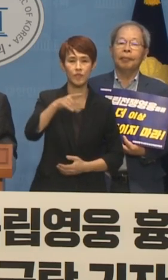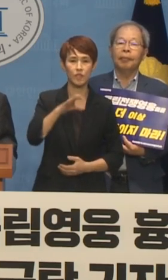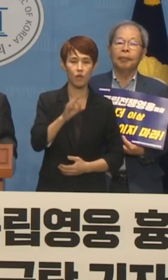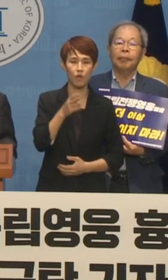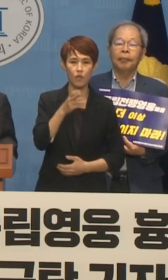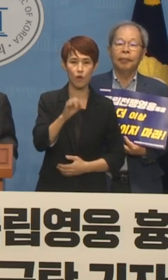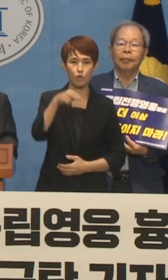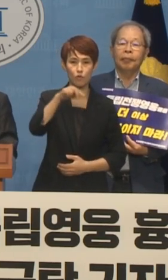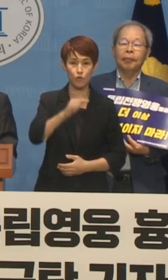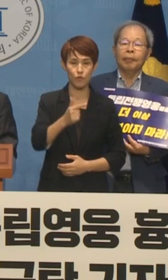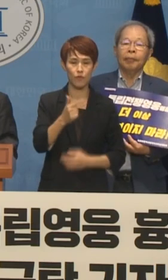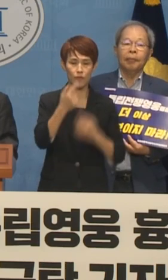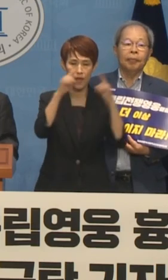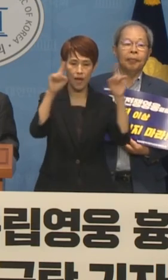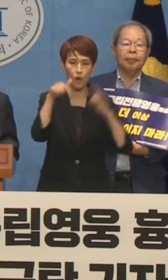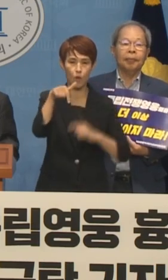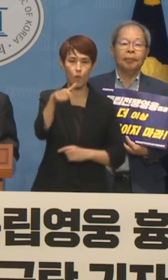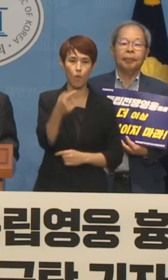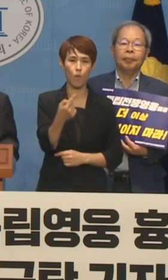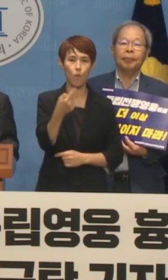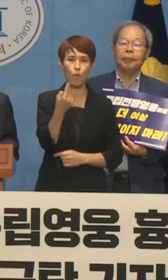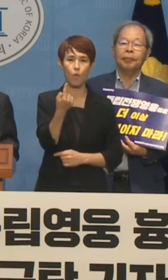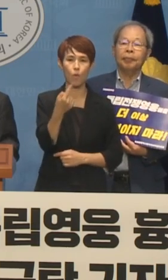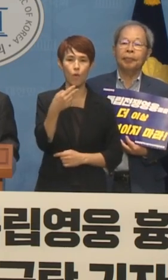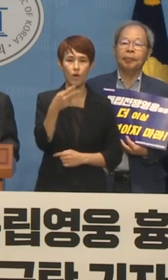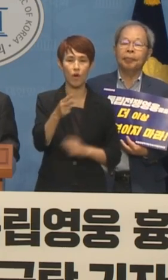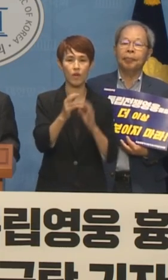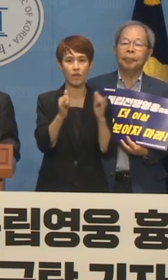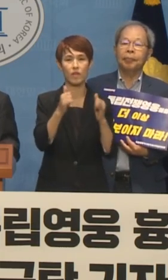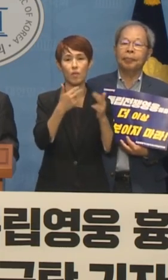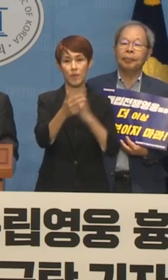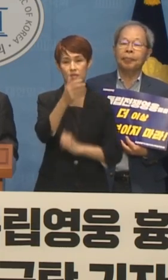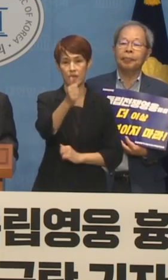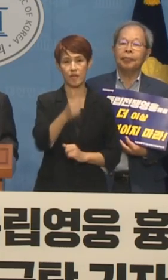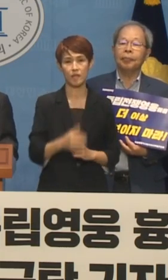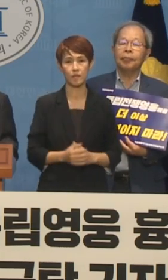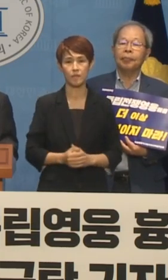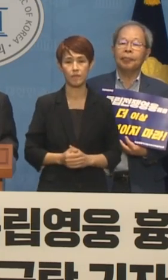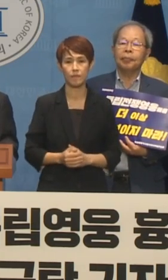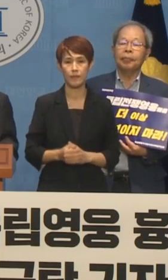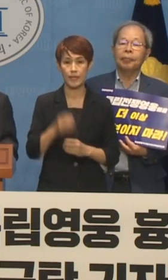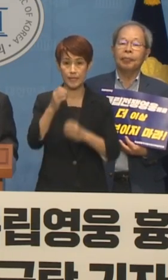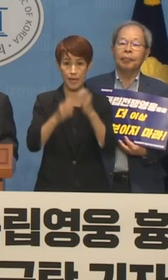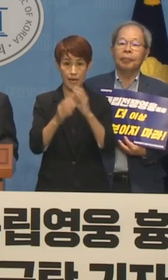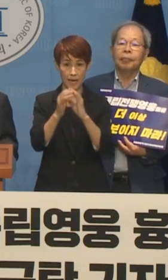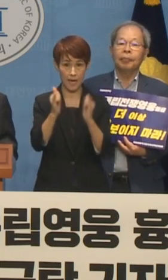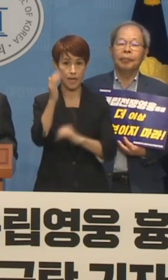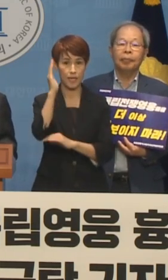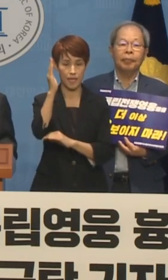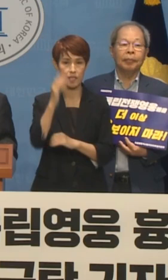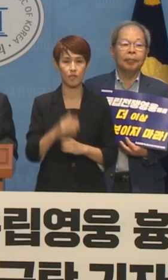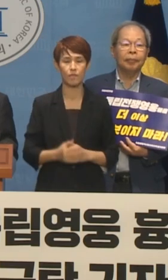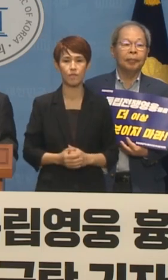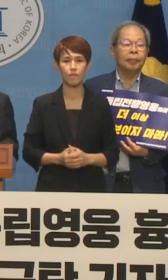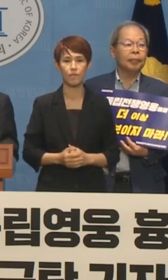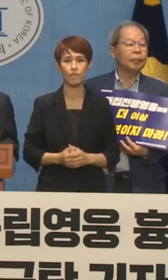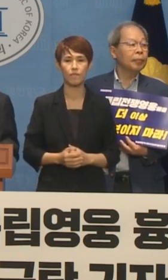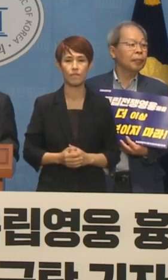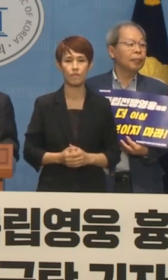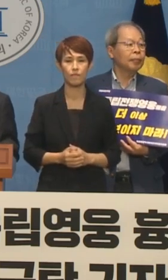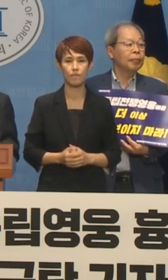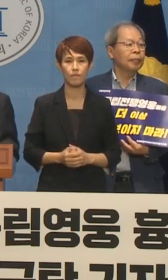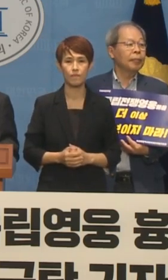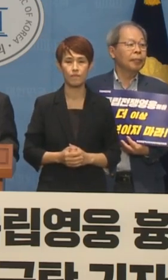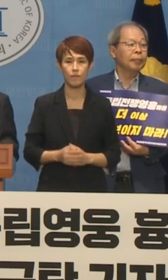정영순 대한고려협 회장님이 말씀이고요. 그 다음은 방현석 작가님 말씀이고, 그 다음에는 이만여